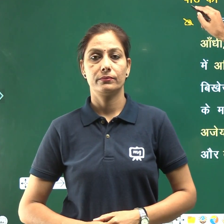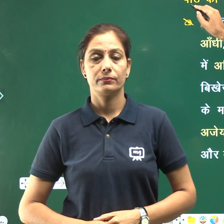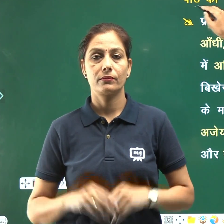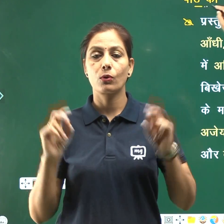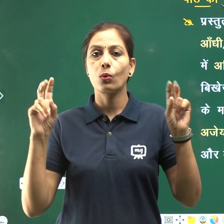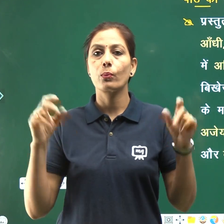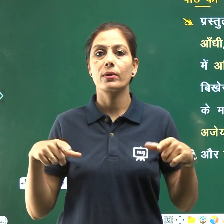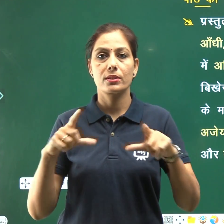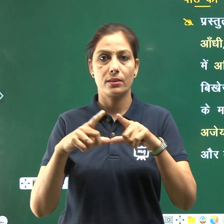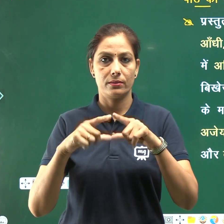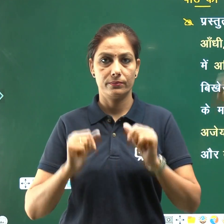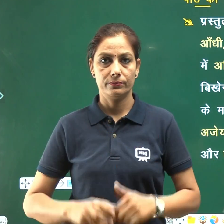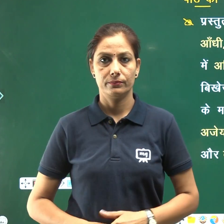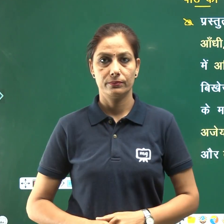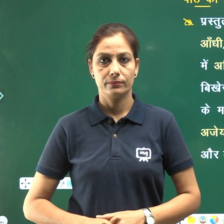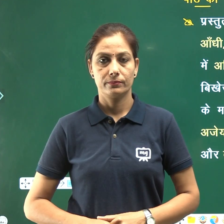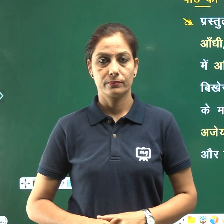पाठ का सार।